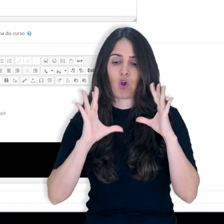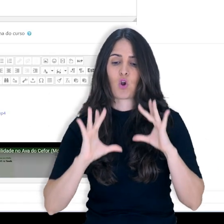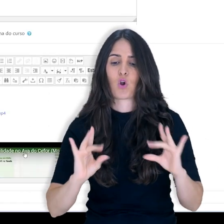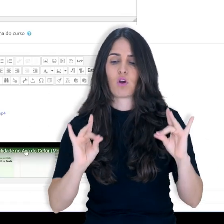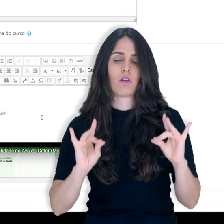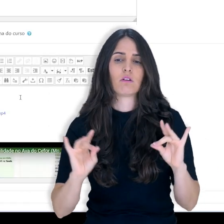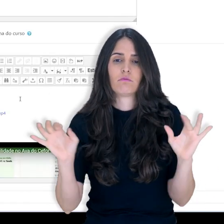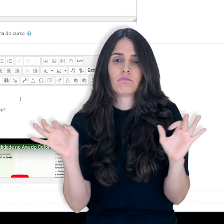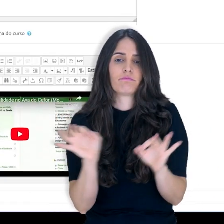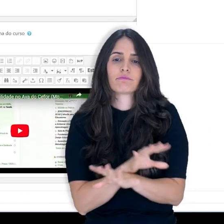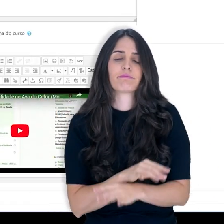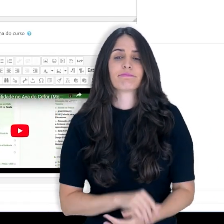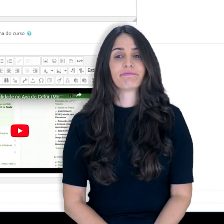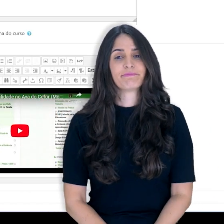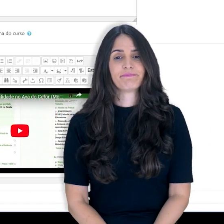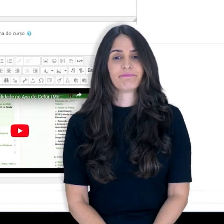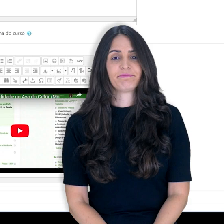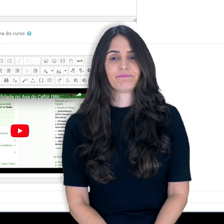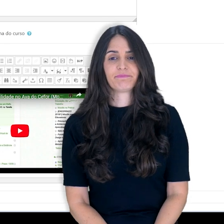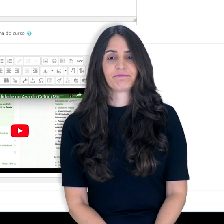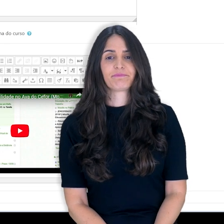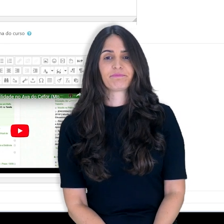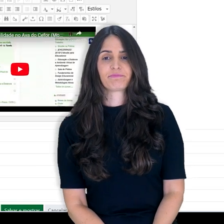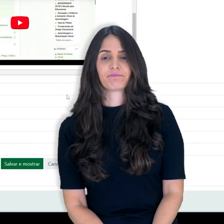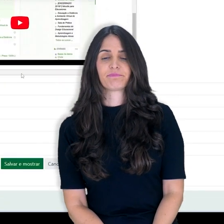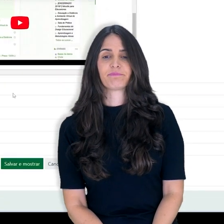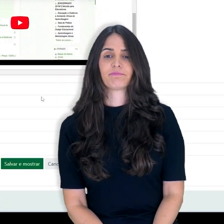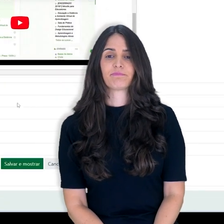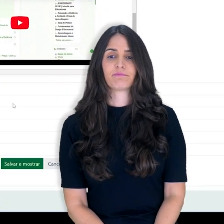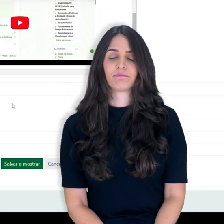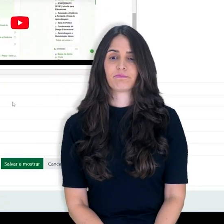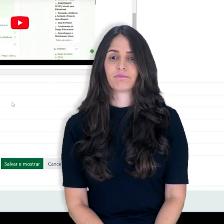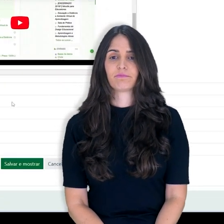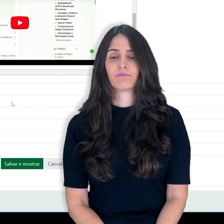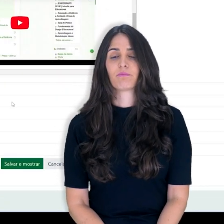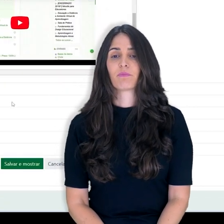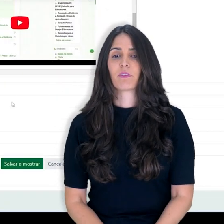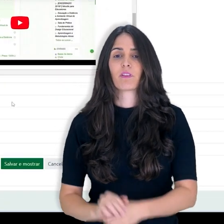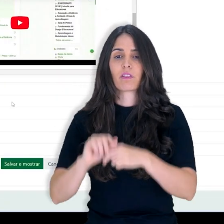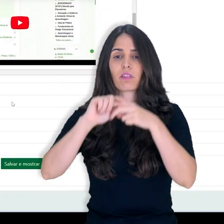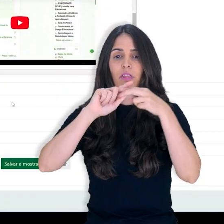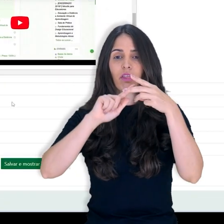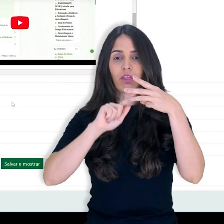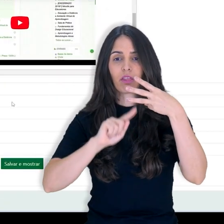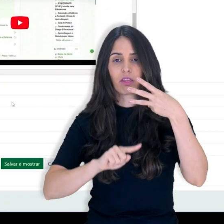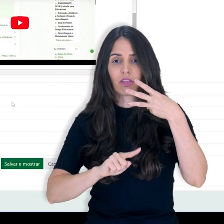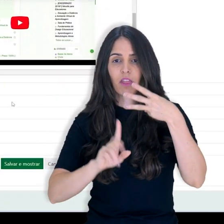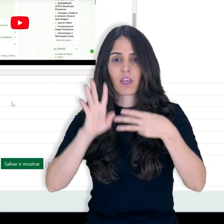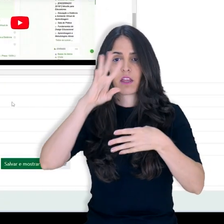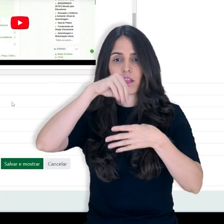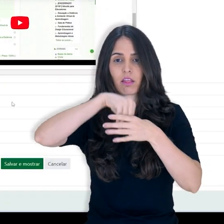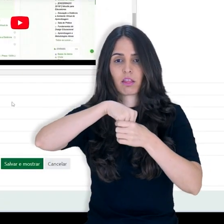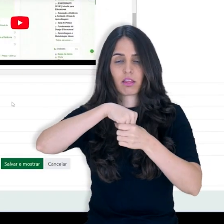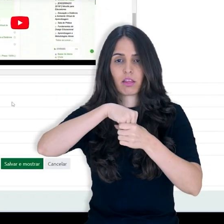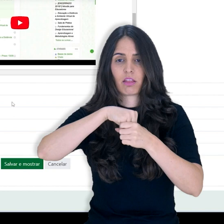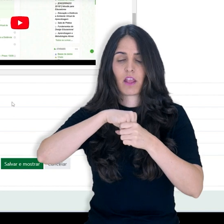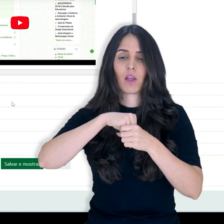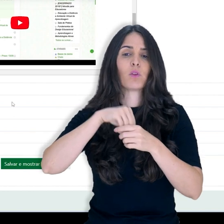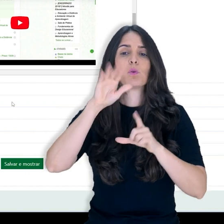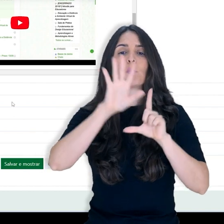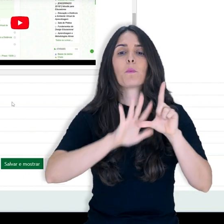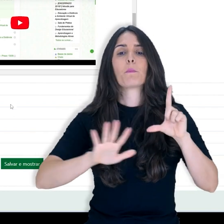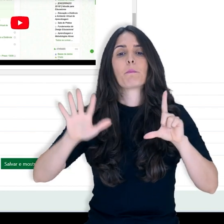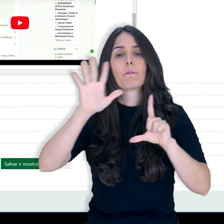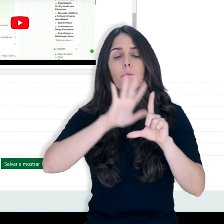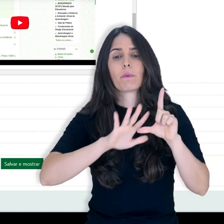Pronto agora inserir esses três recursos aqui dentro do editor dentro da nossa